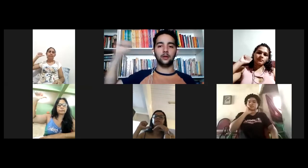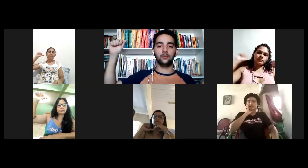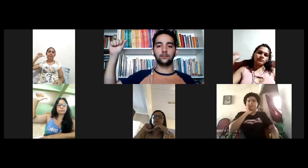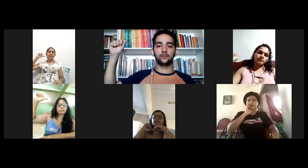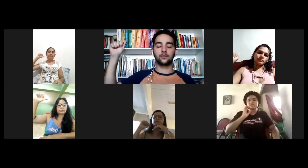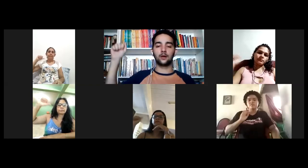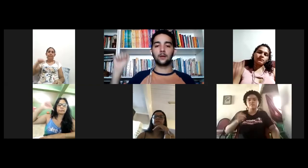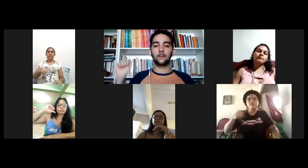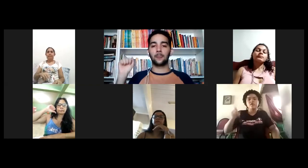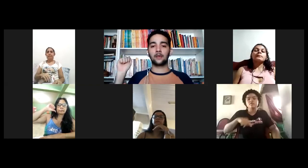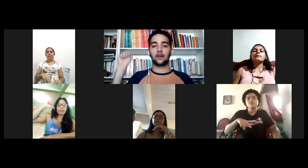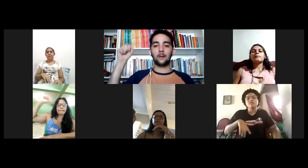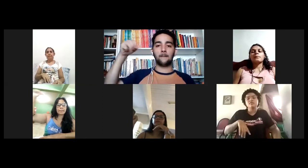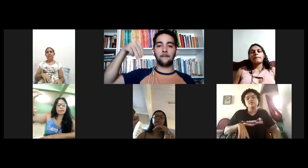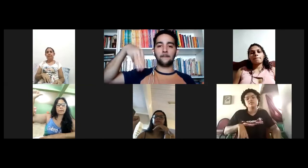Abril.